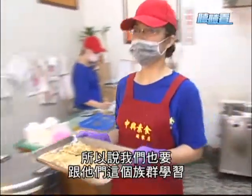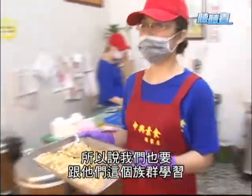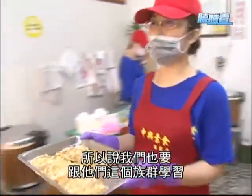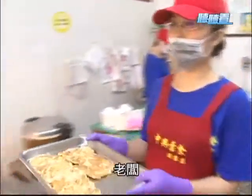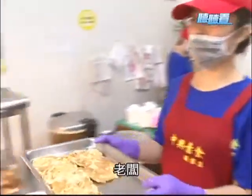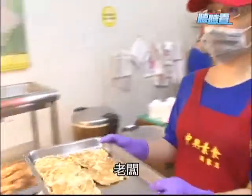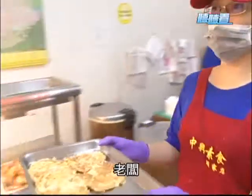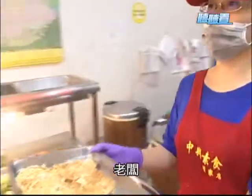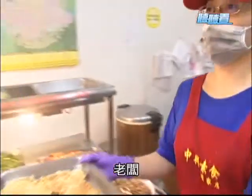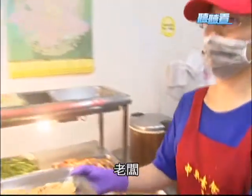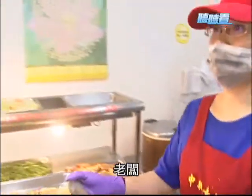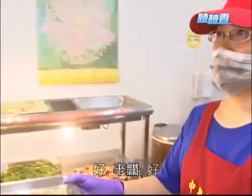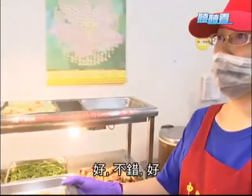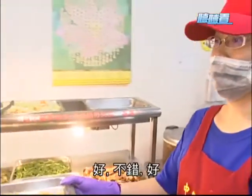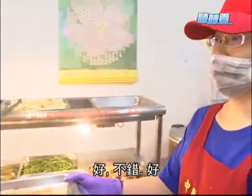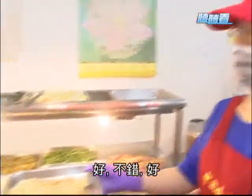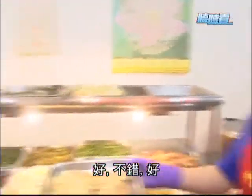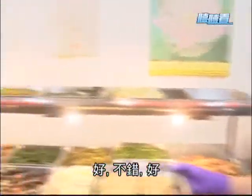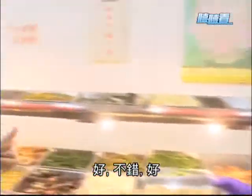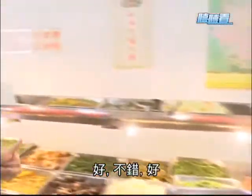老板， 哎，好，不错，好。